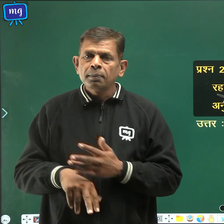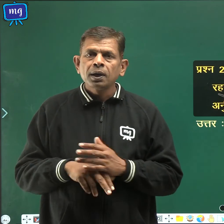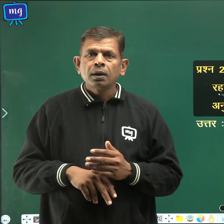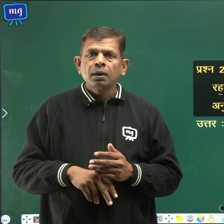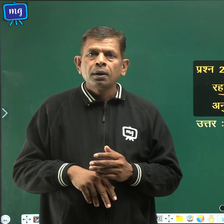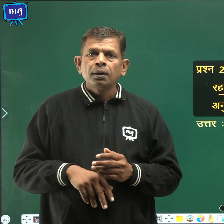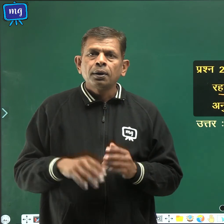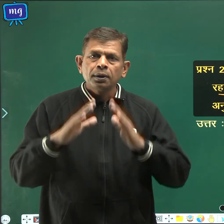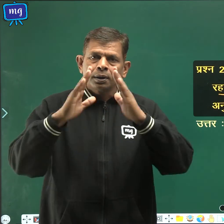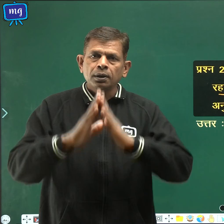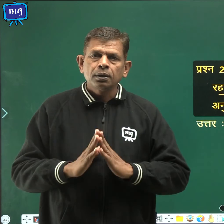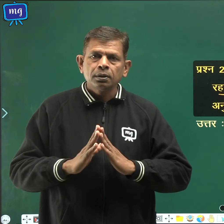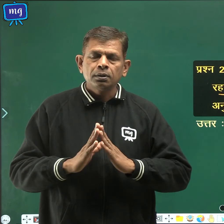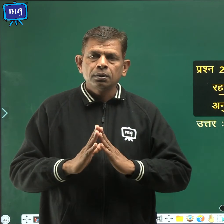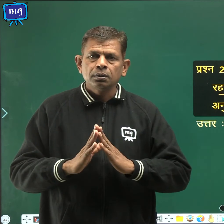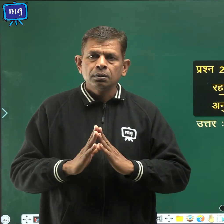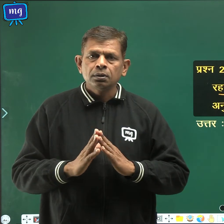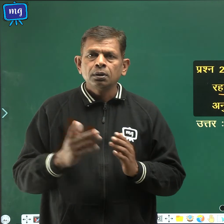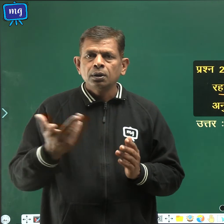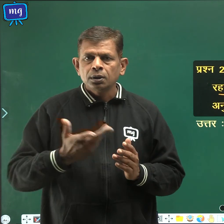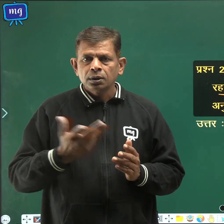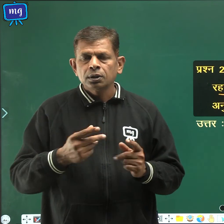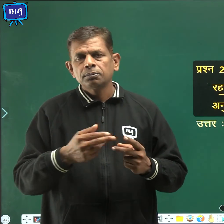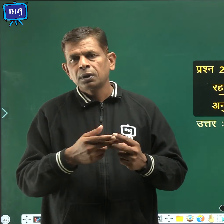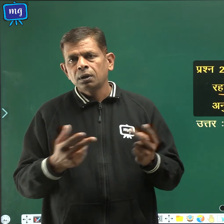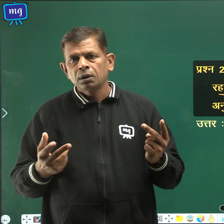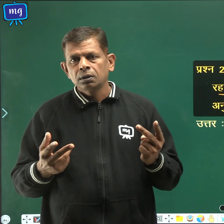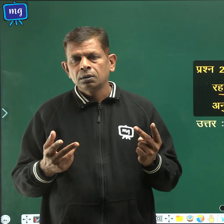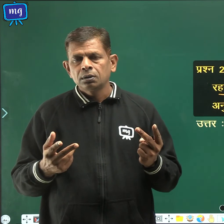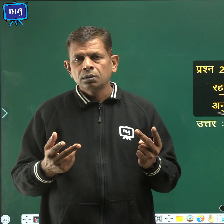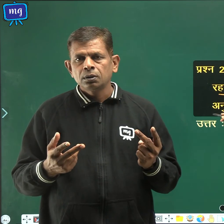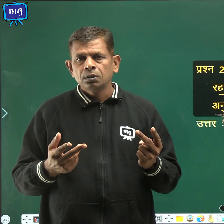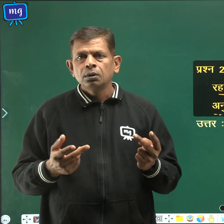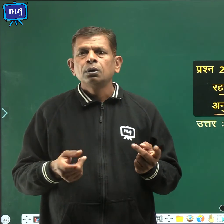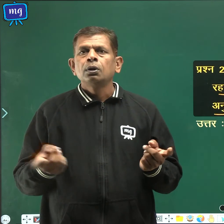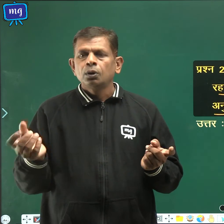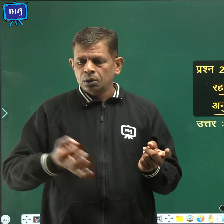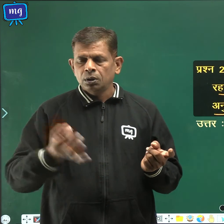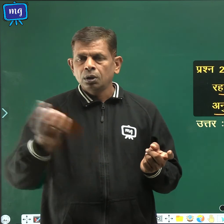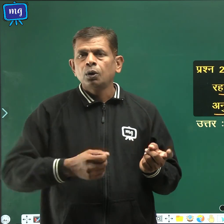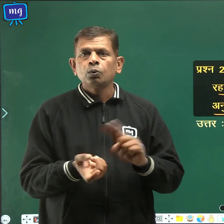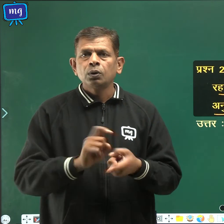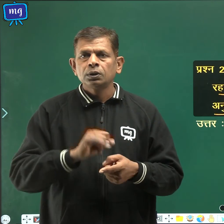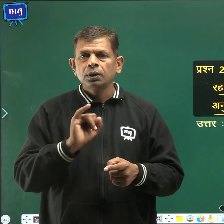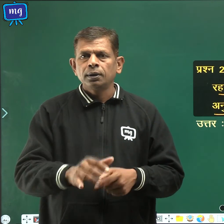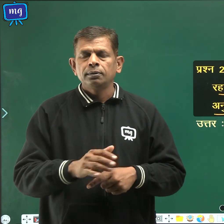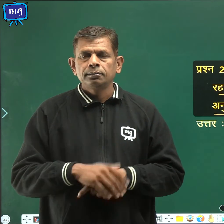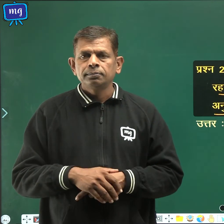रहने के लिए किस प्रकार अनुकूलित है।